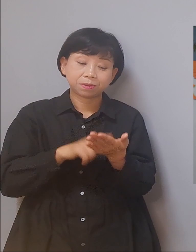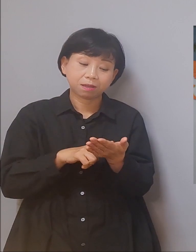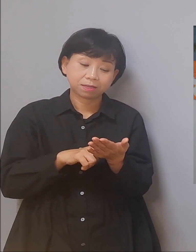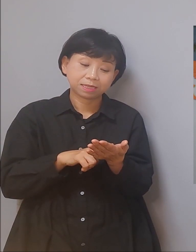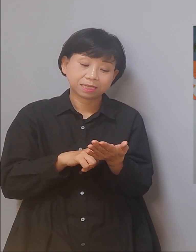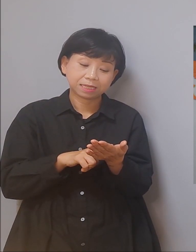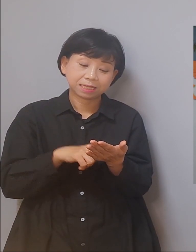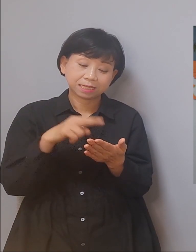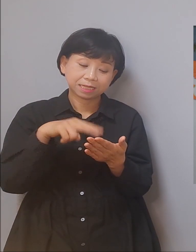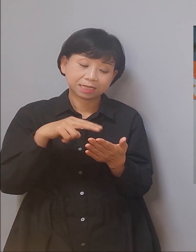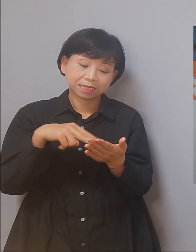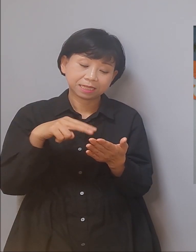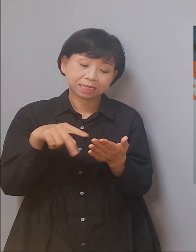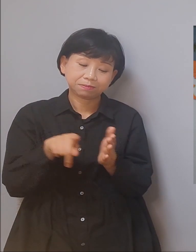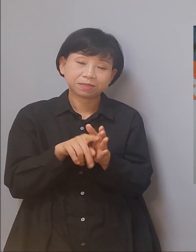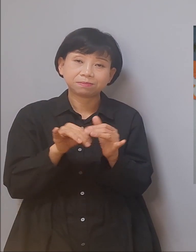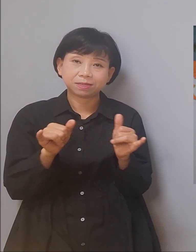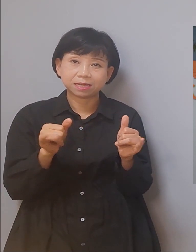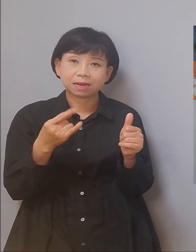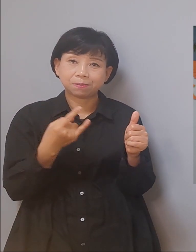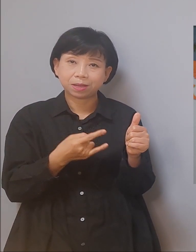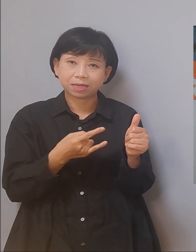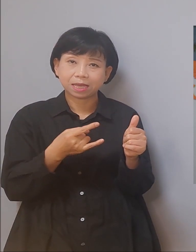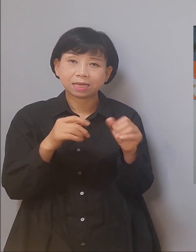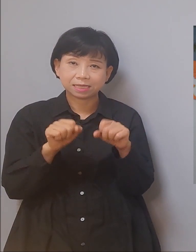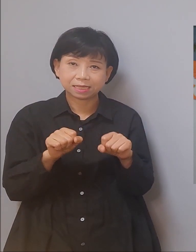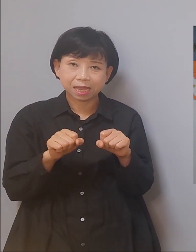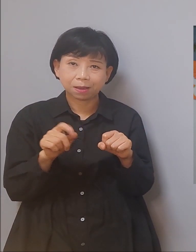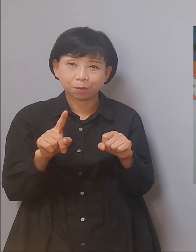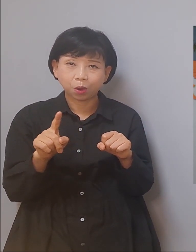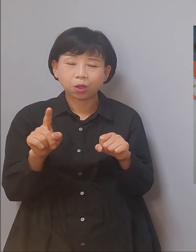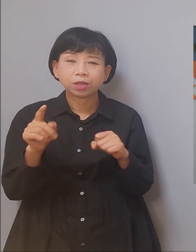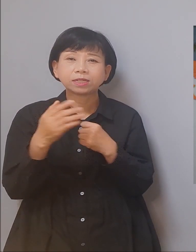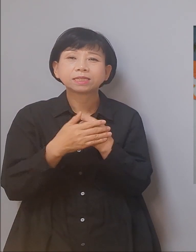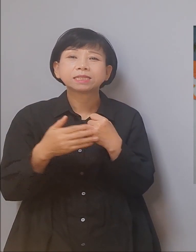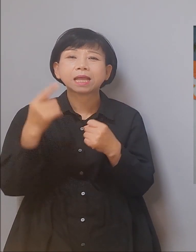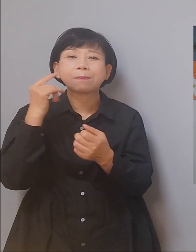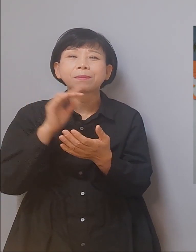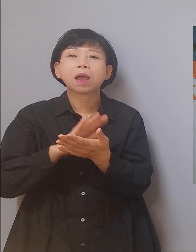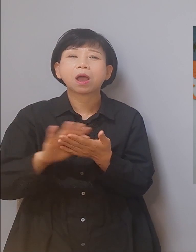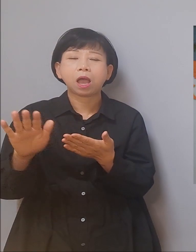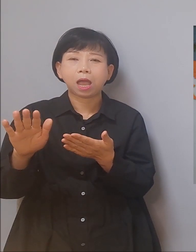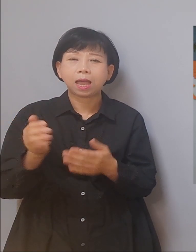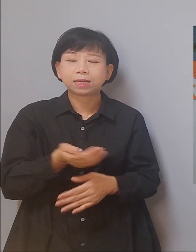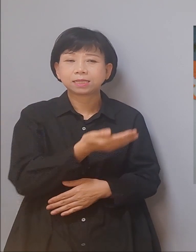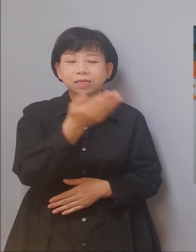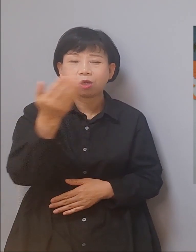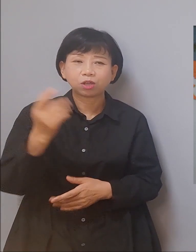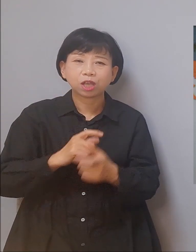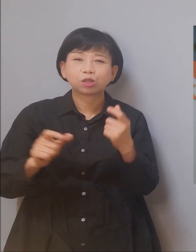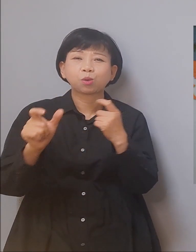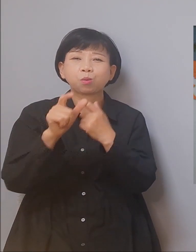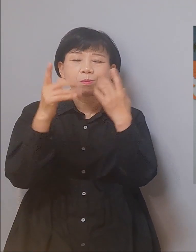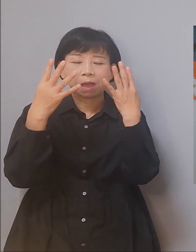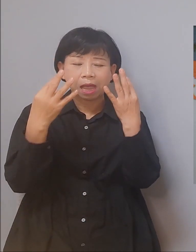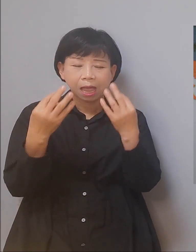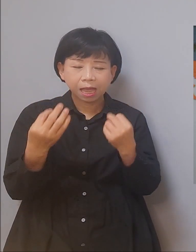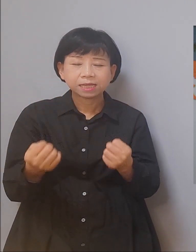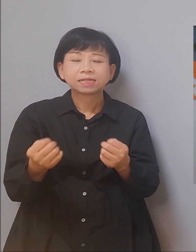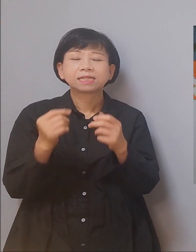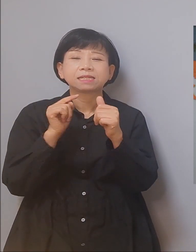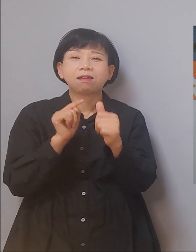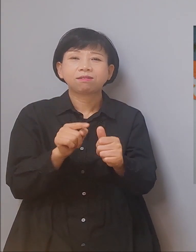읽는 믿음의 이 교인들에게 인사하기를 은혜와 평강이 너희에게 더욱 많을지어다